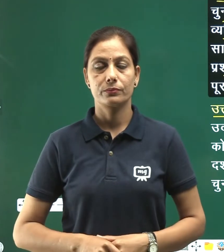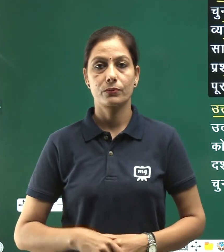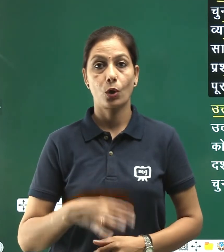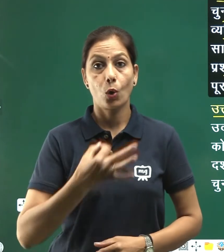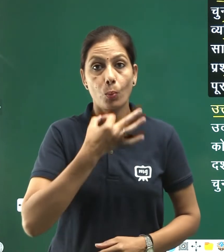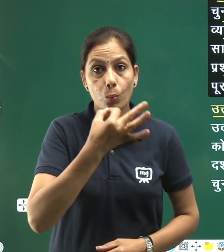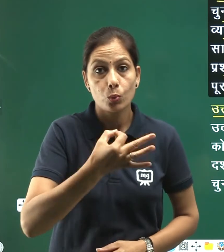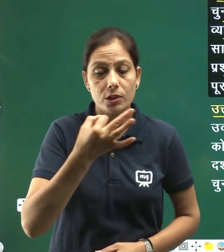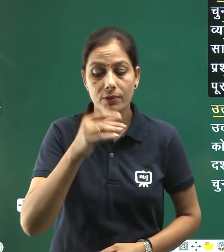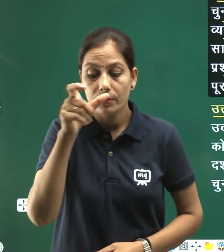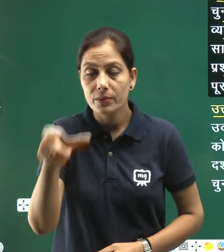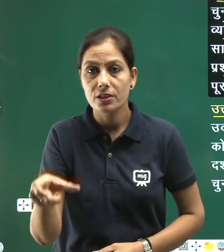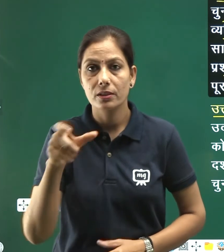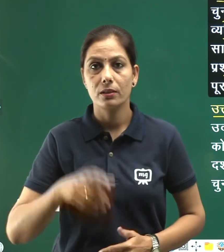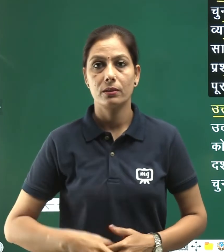प्रश्नकर्ता का